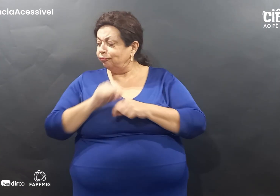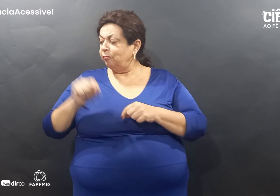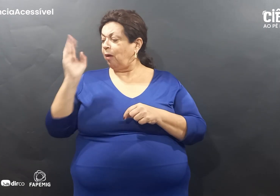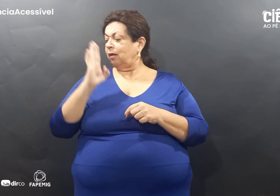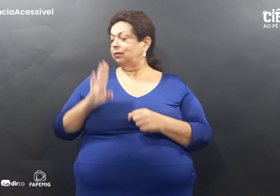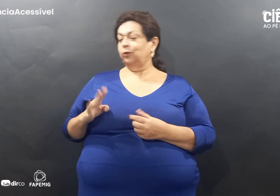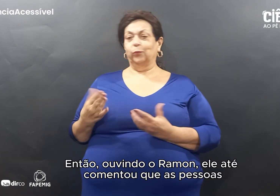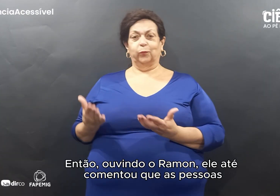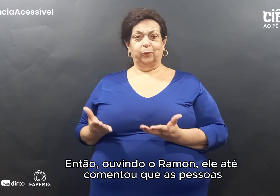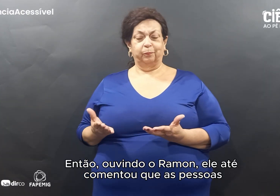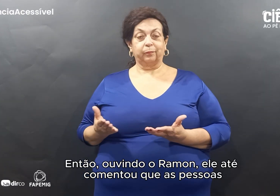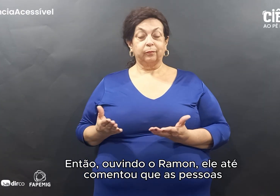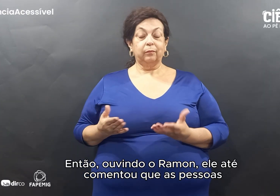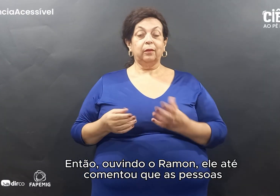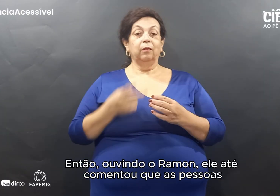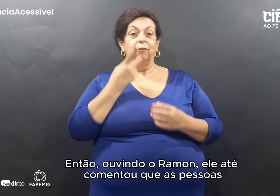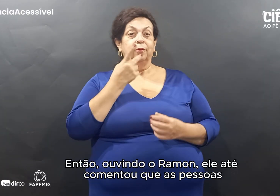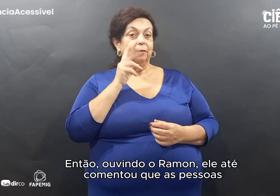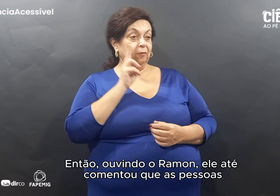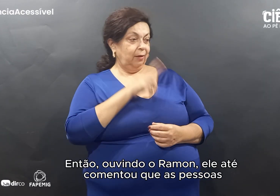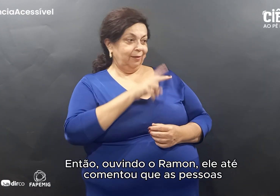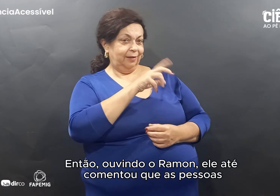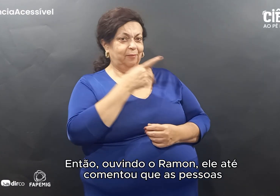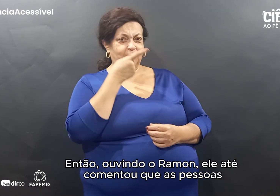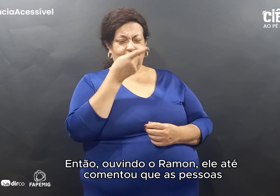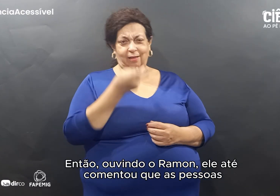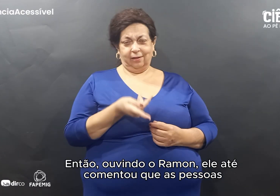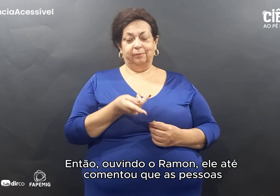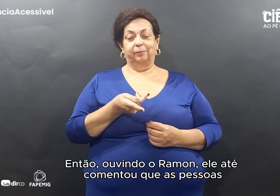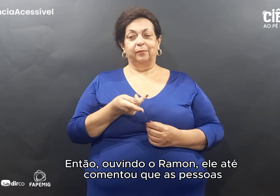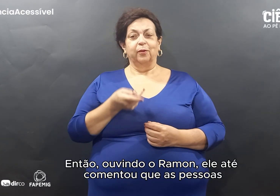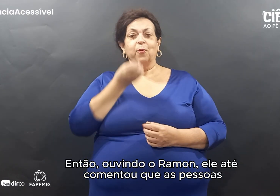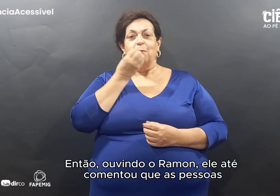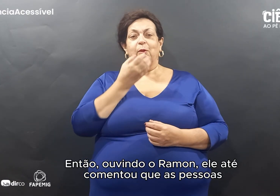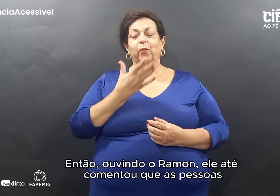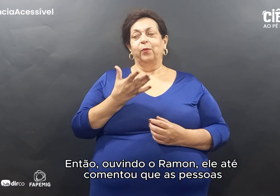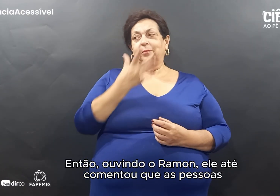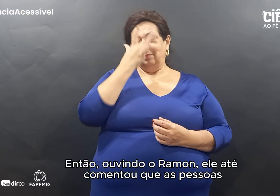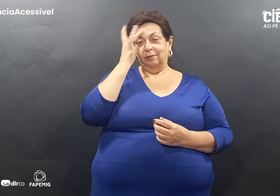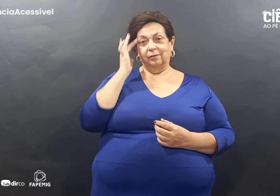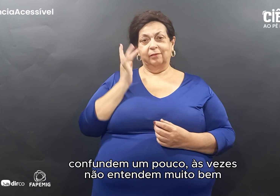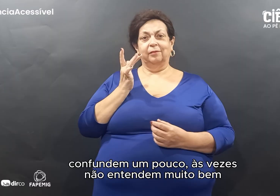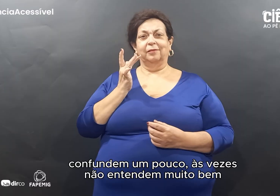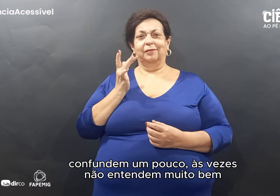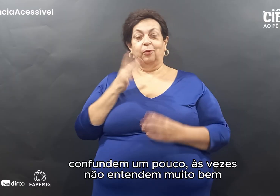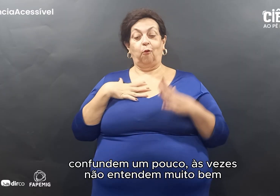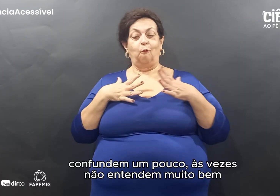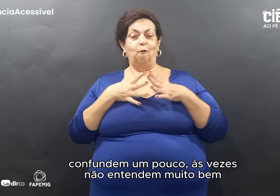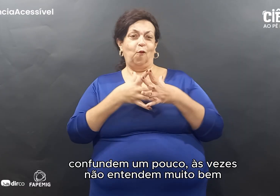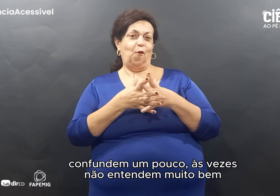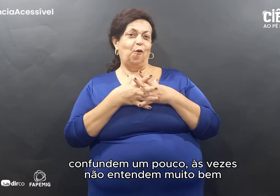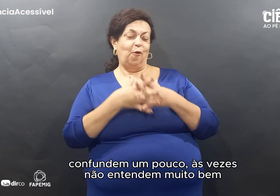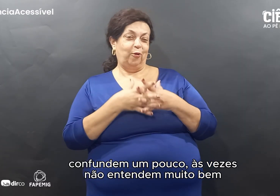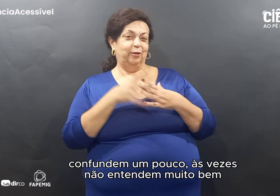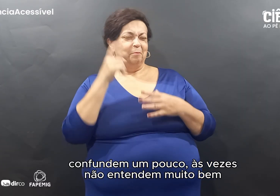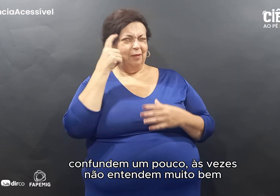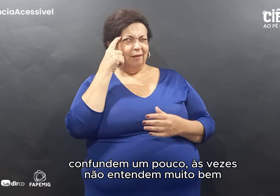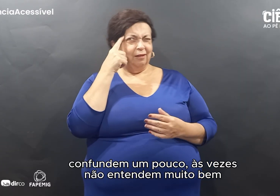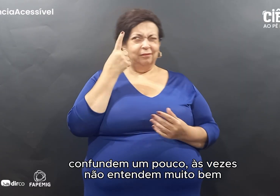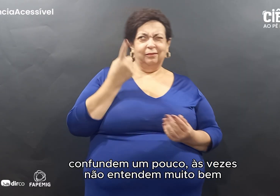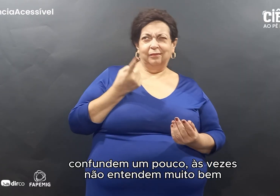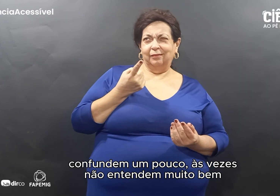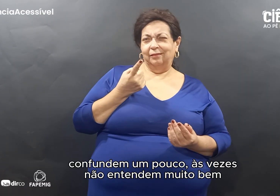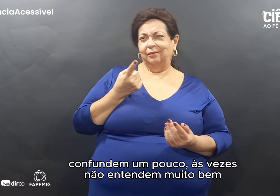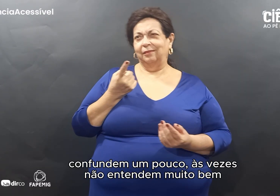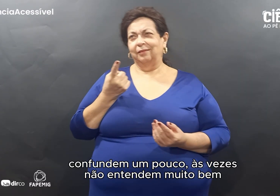né? Então, ouvindo o Ramon, né, ele até comentou, né, que as pessoas confundem um pouco, né,